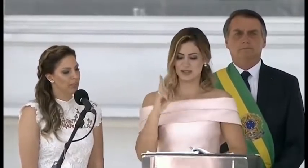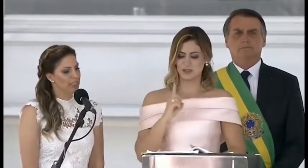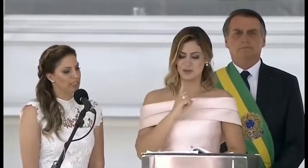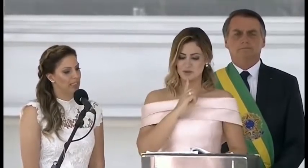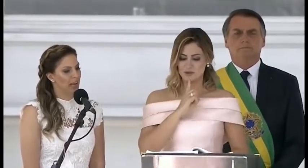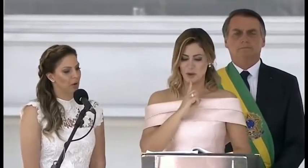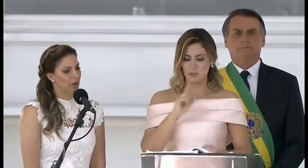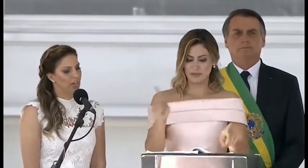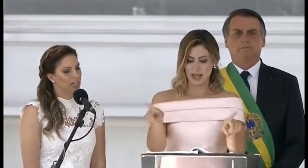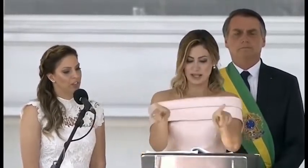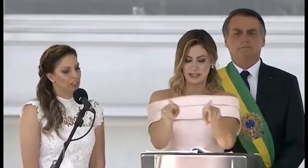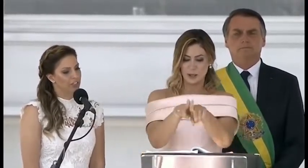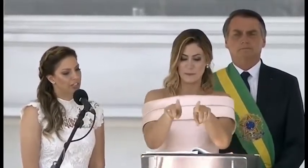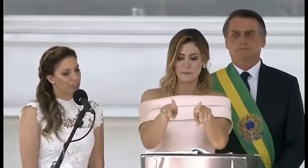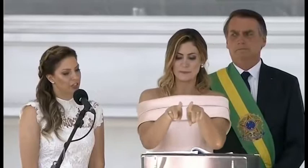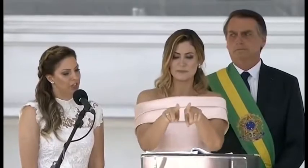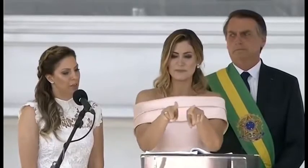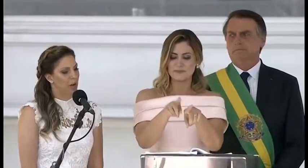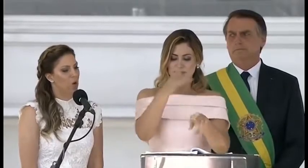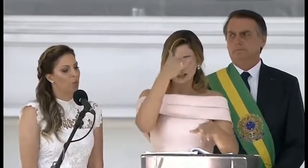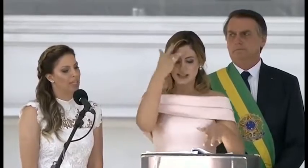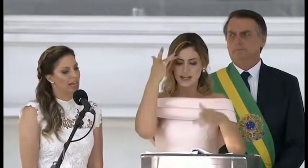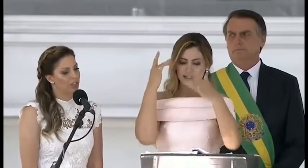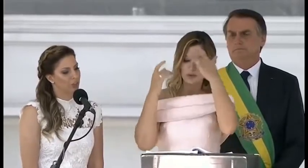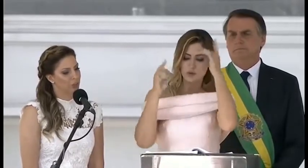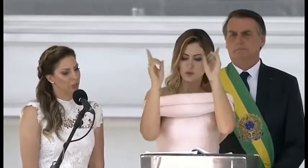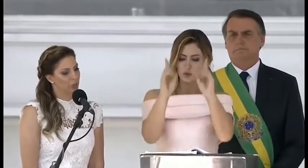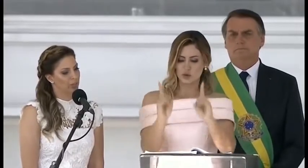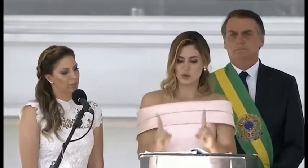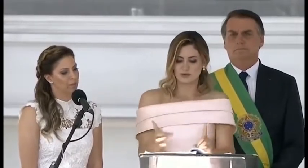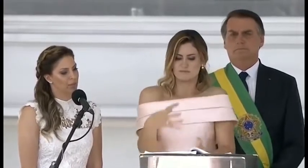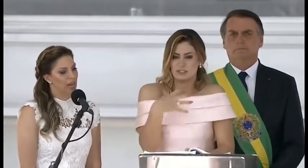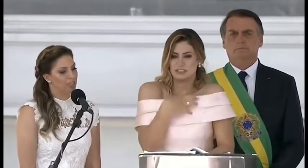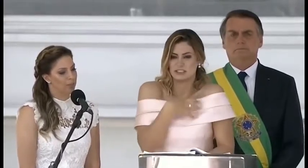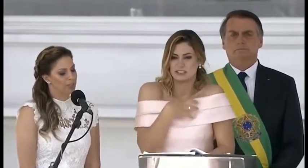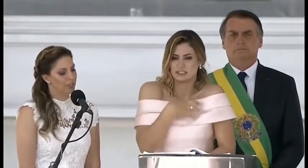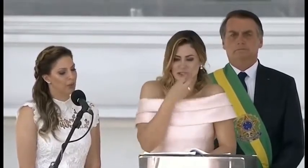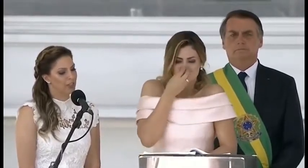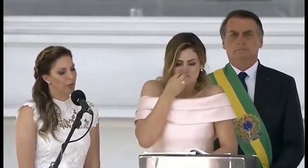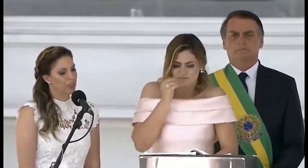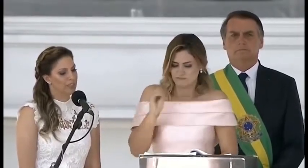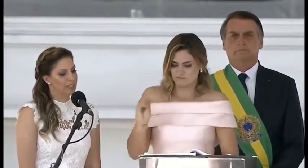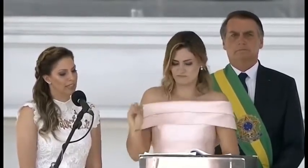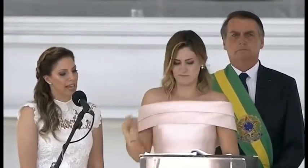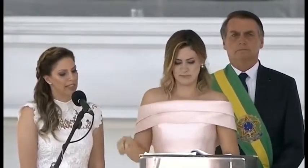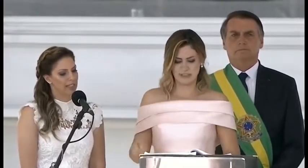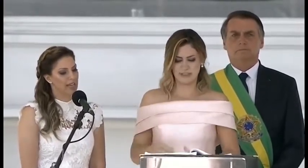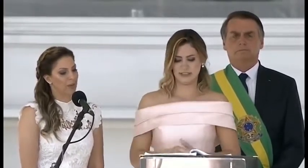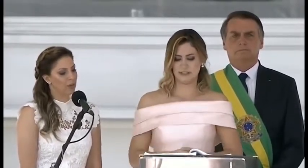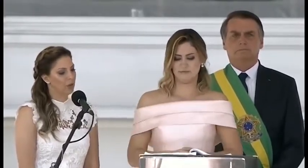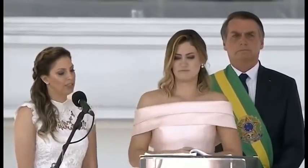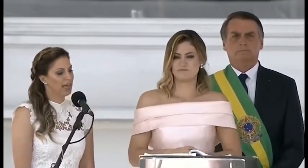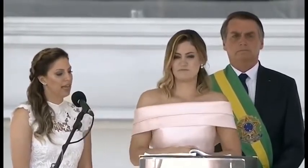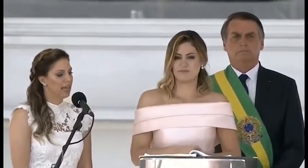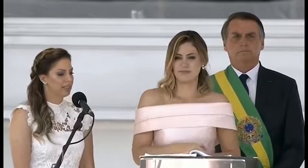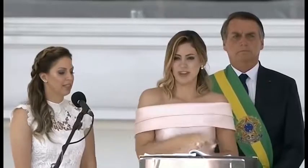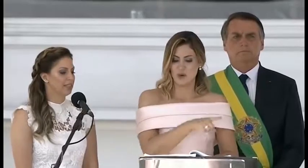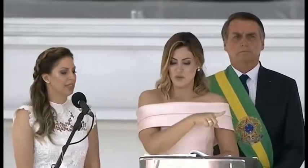especial, de dirigir-me à comunidade surda, às pessoas com deficiência e a todos aqueles que se